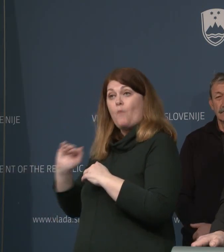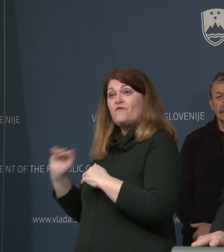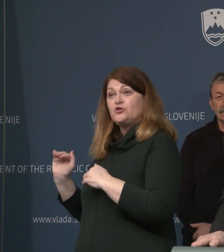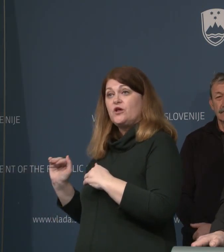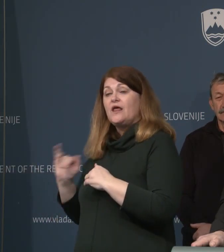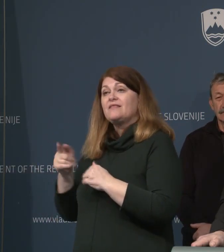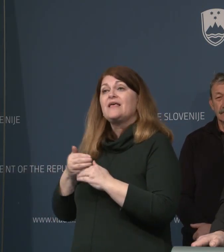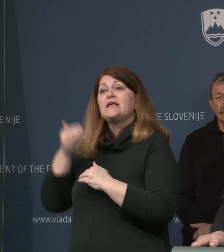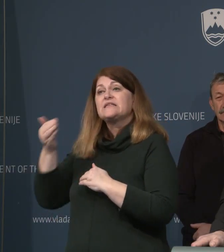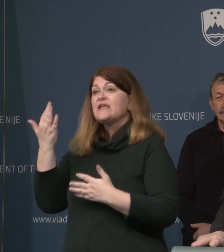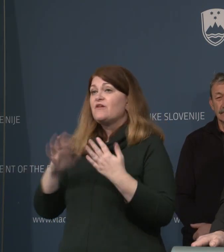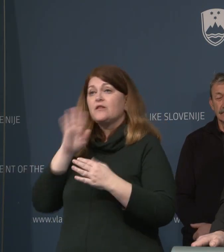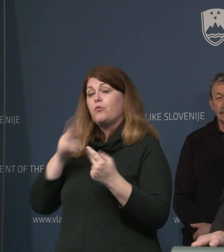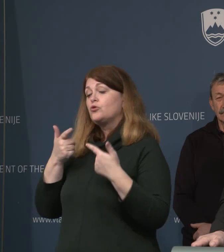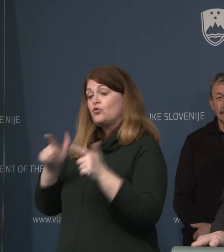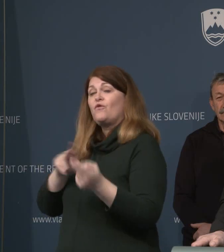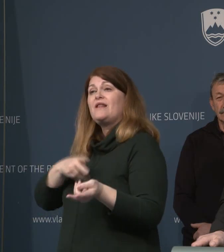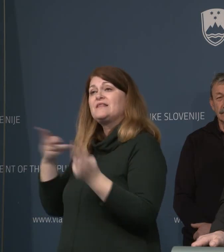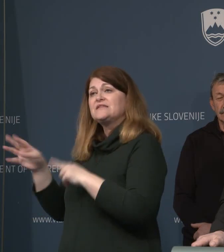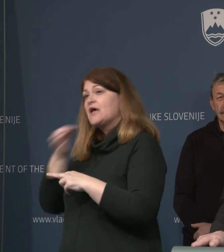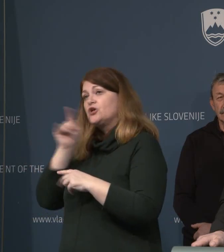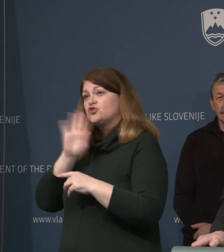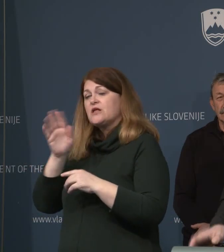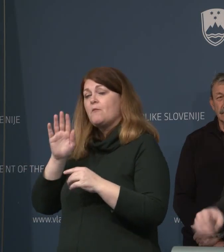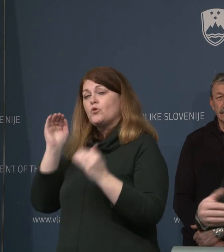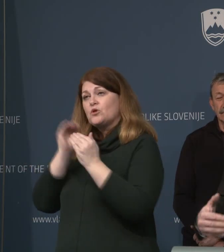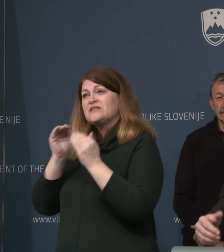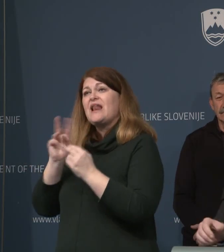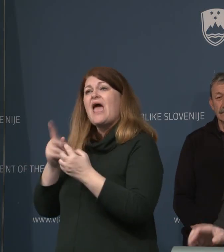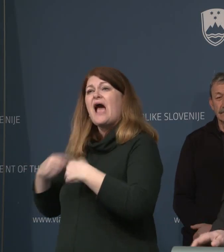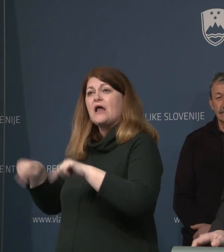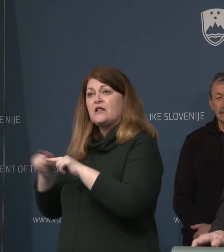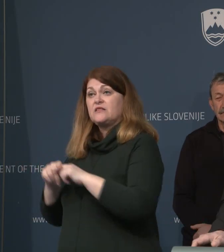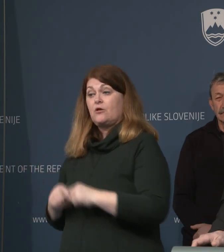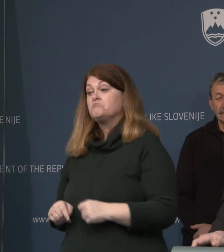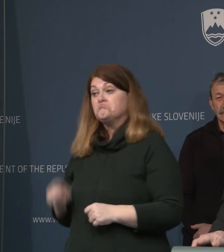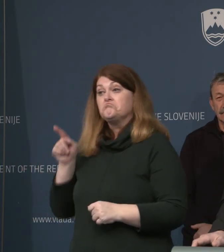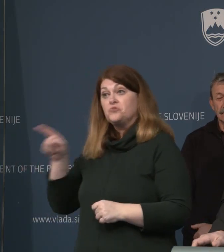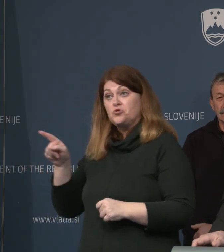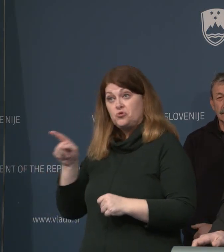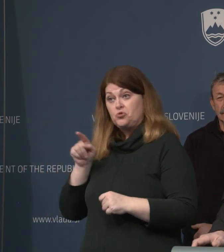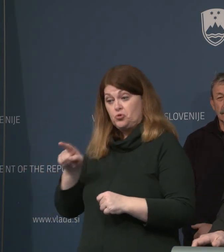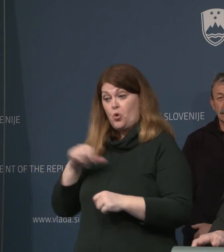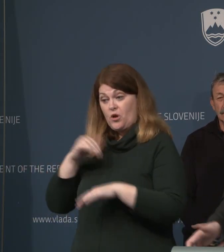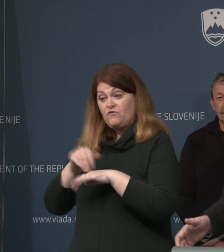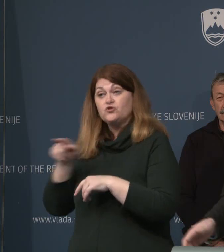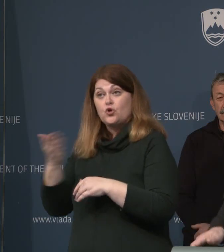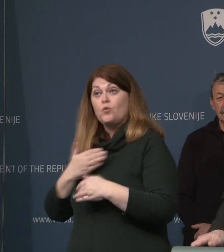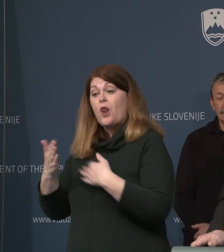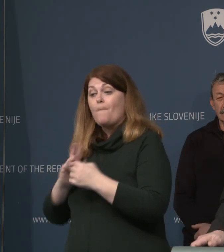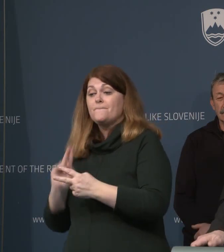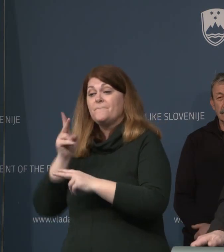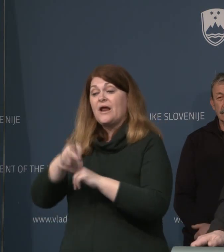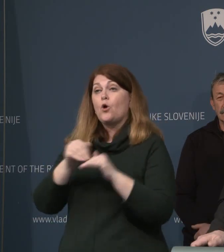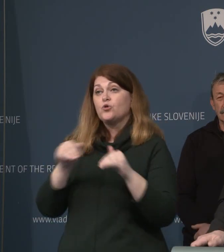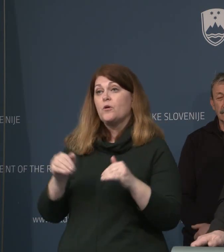da jih kasneje verjetno ne bodo vračali nazaj, če ne bodo pristali na karanteno. Tako da to informacijo so v bistvu dobili že takrat, ko so prehajali mejo.